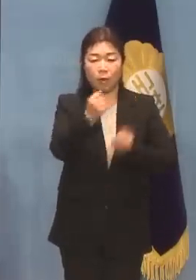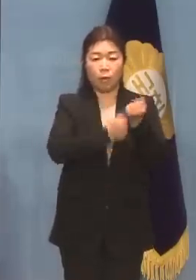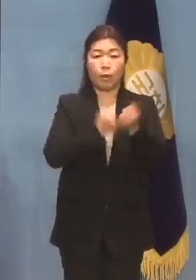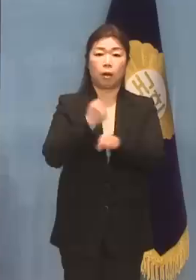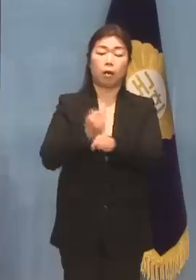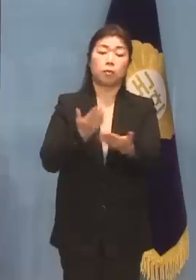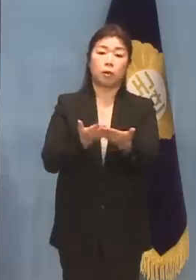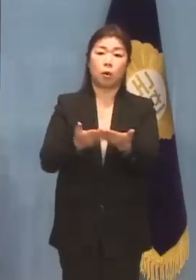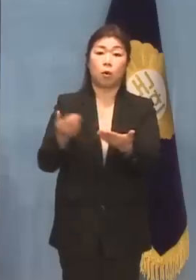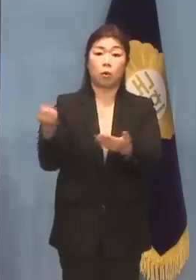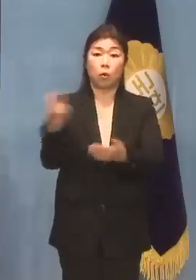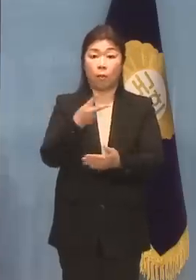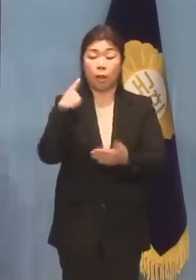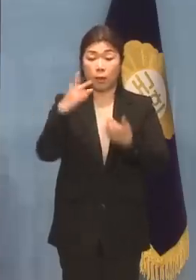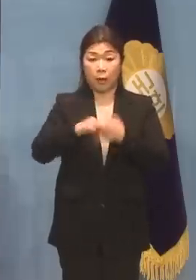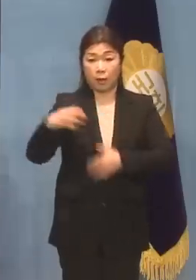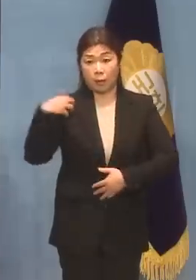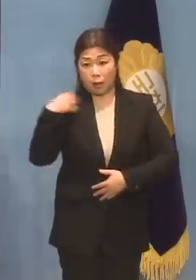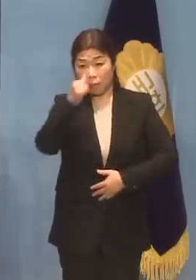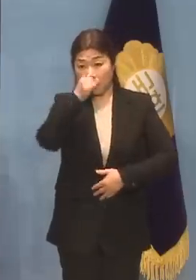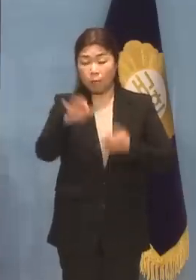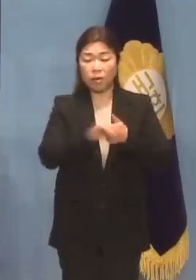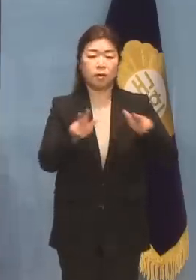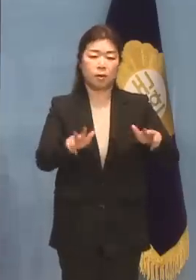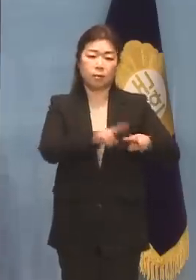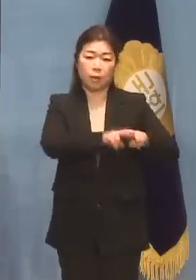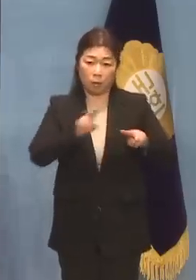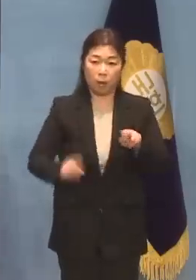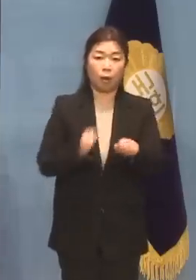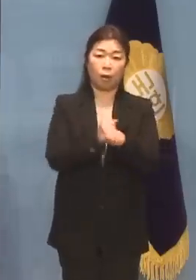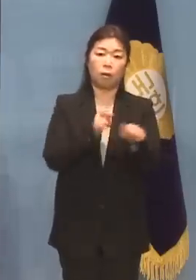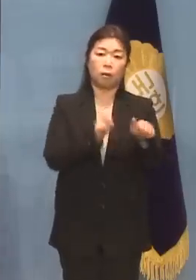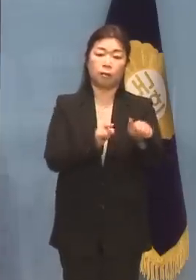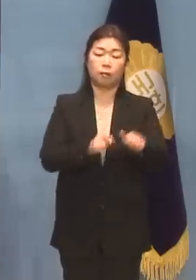해명하고 책임질 일이 있다면 즉각 사퇴하라.